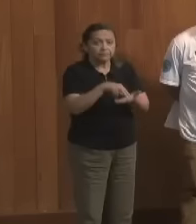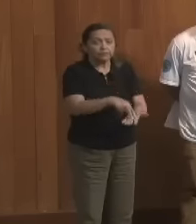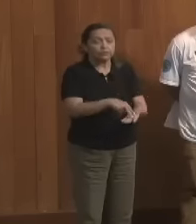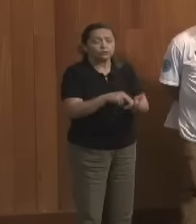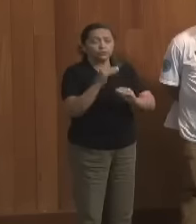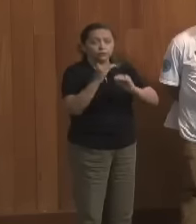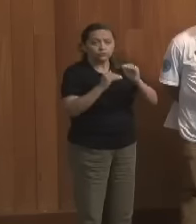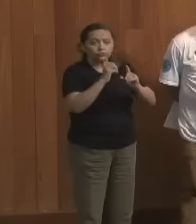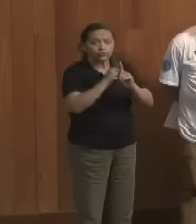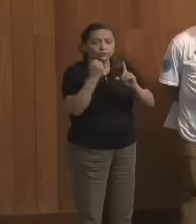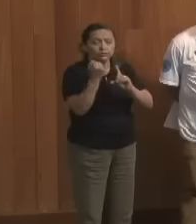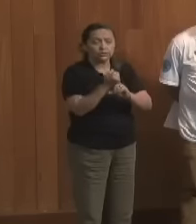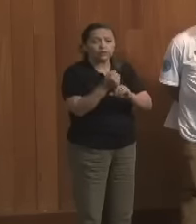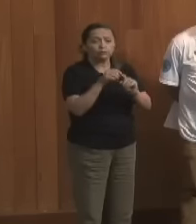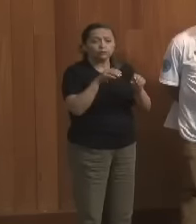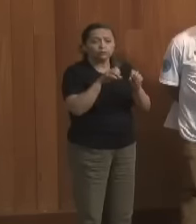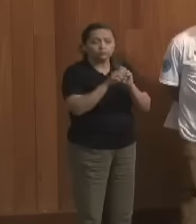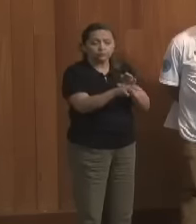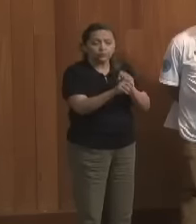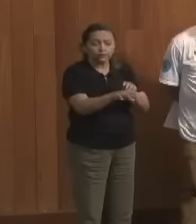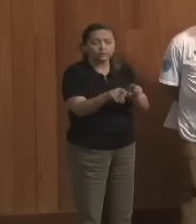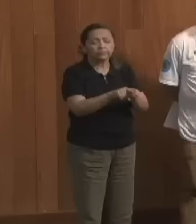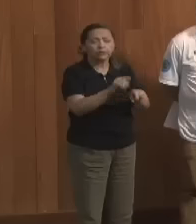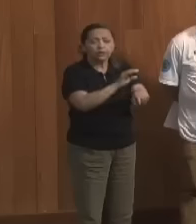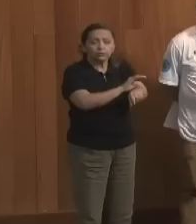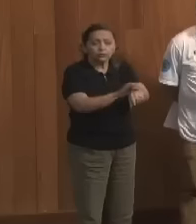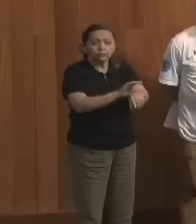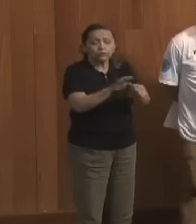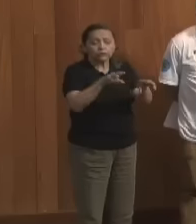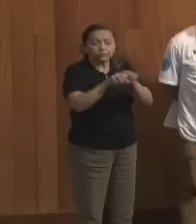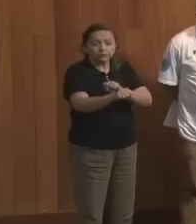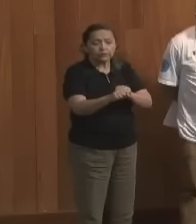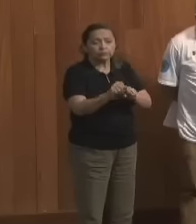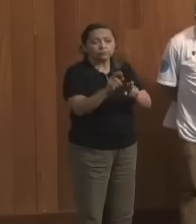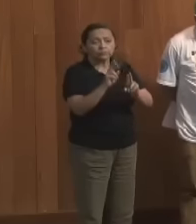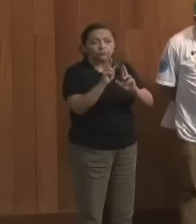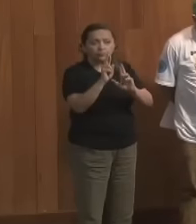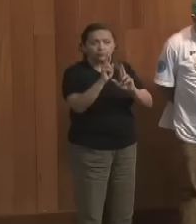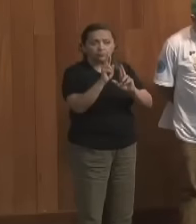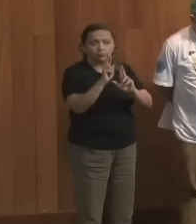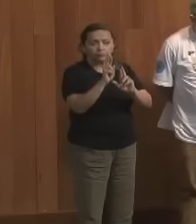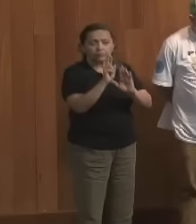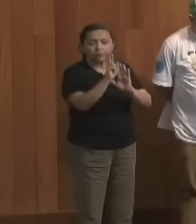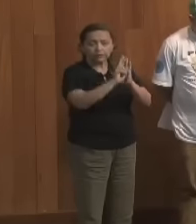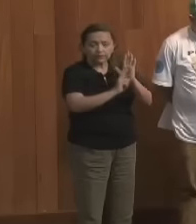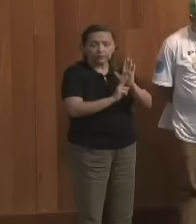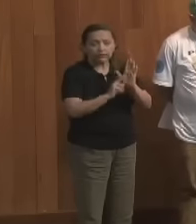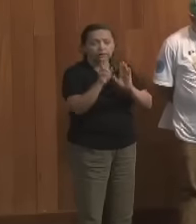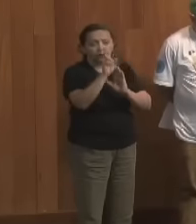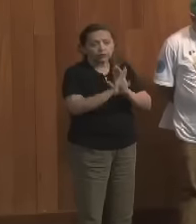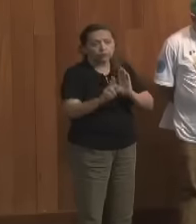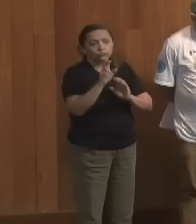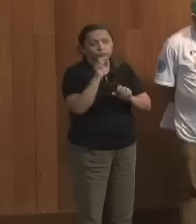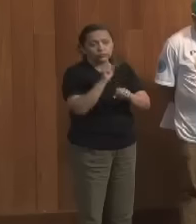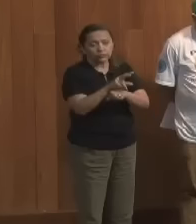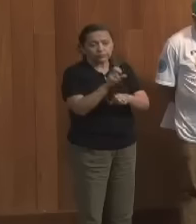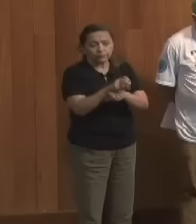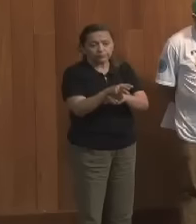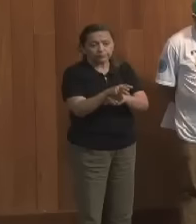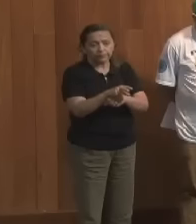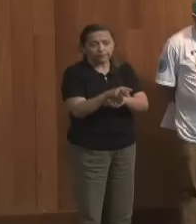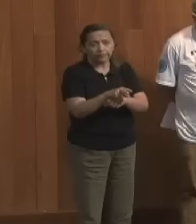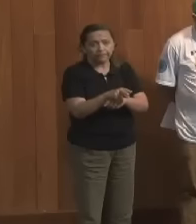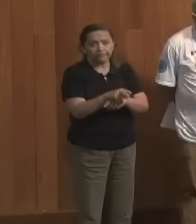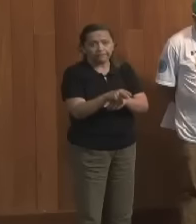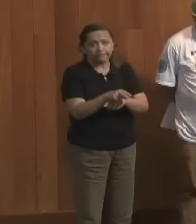controle social, formação e capacitação relacionada ao uso de agrotóxicos.